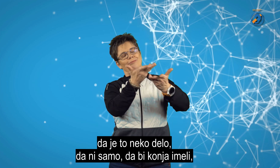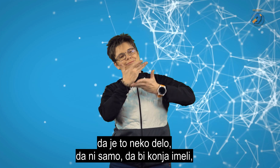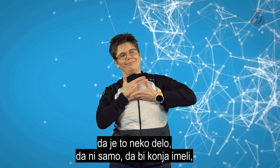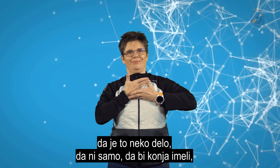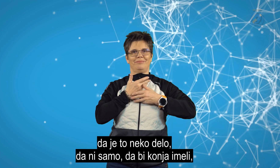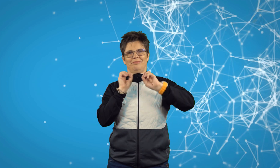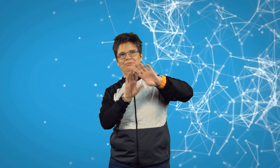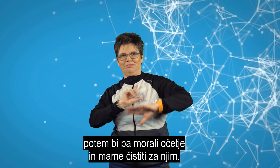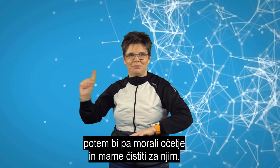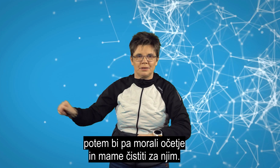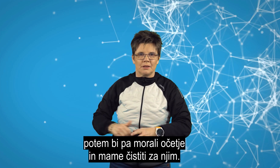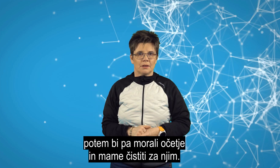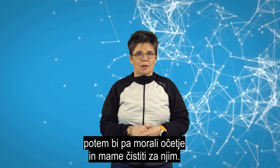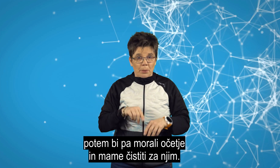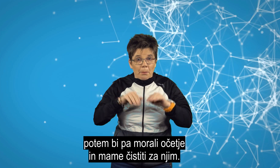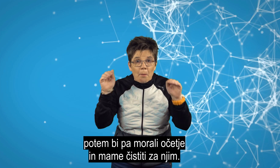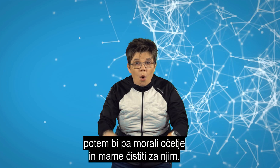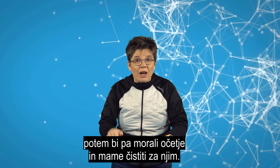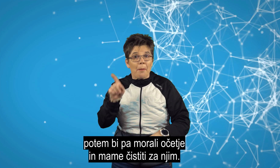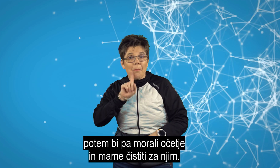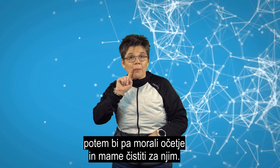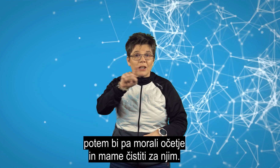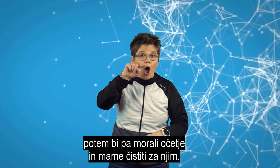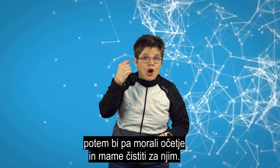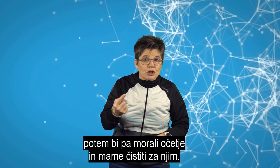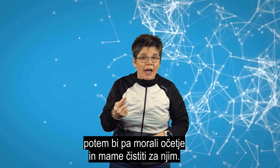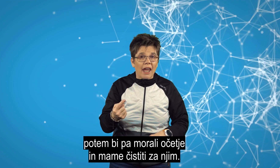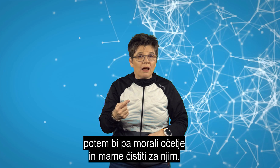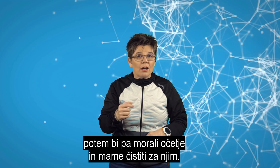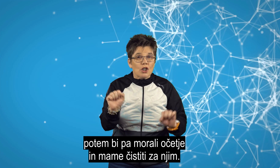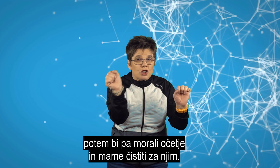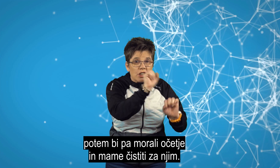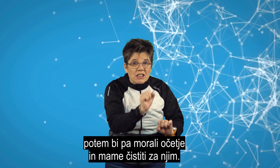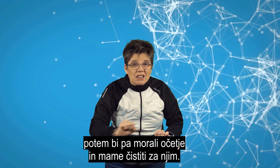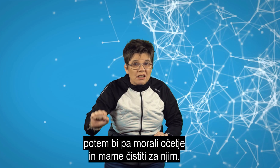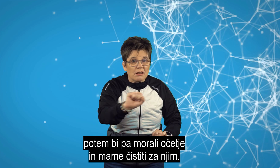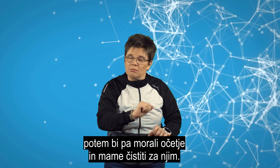imeli, potem bi pa morali očetje in mame čistiti za njim.